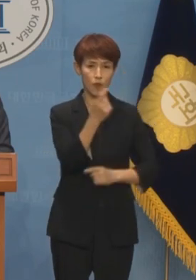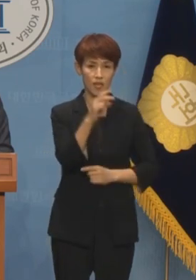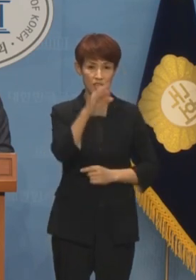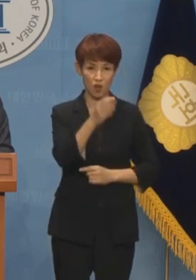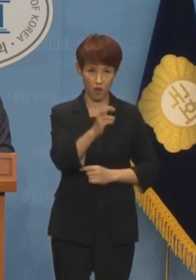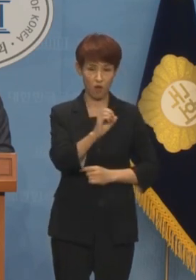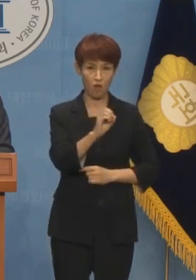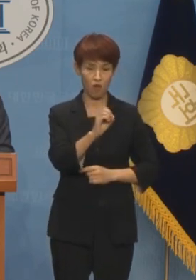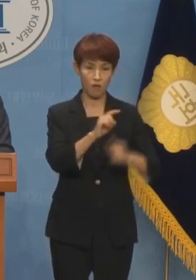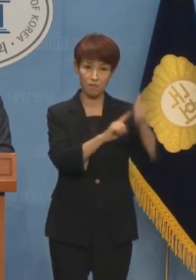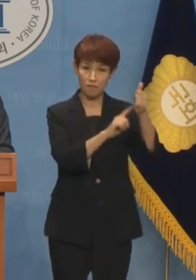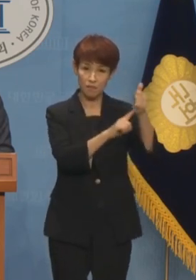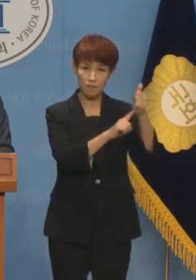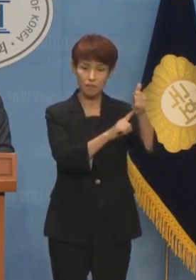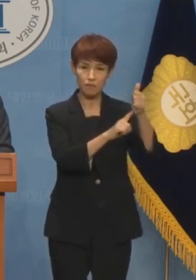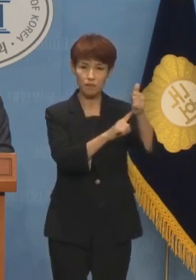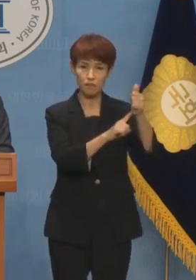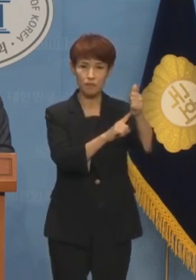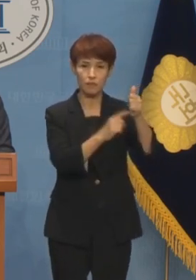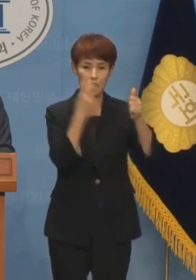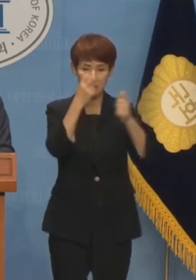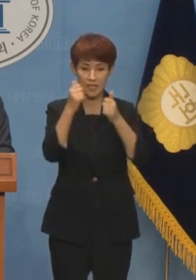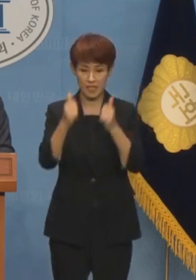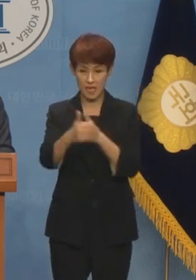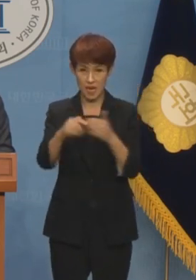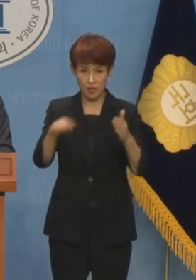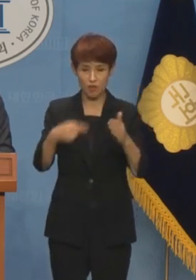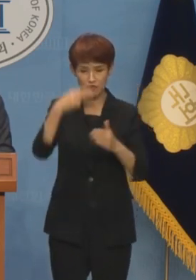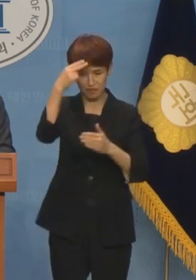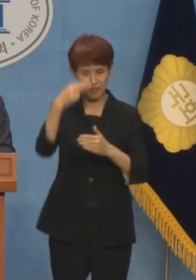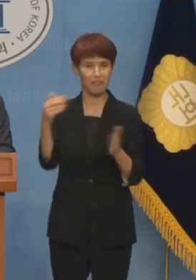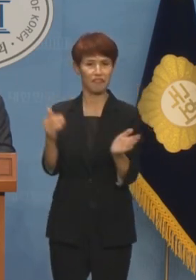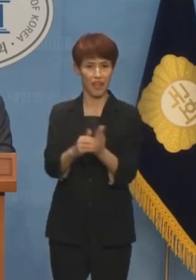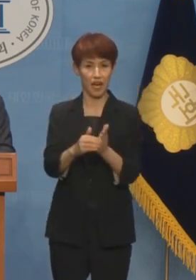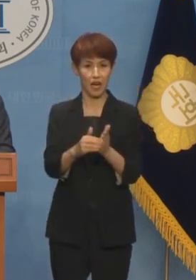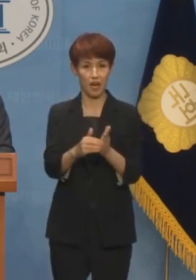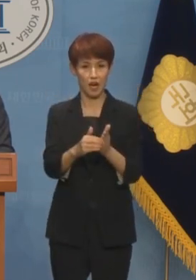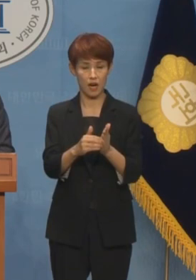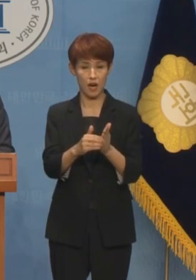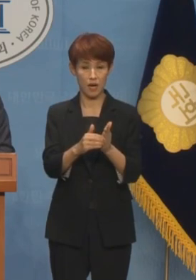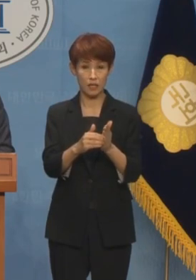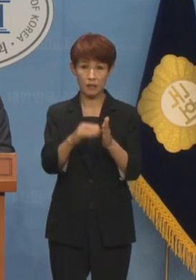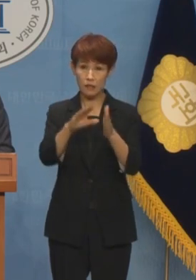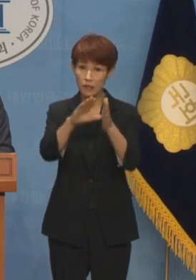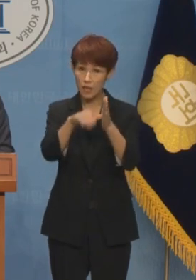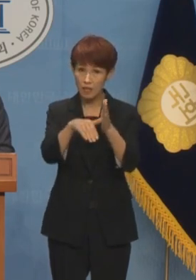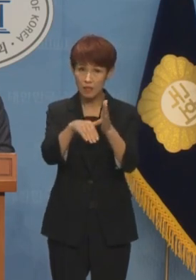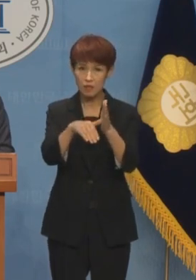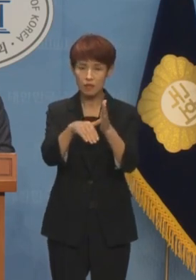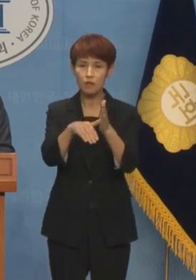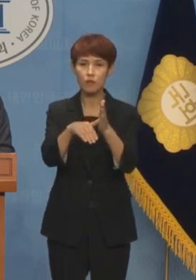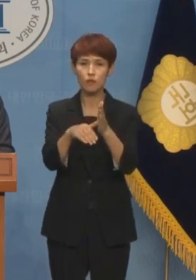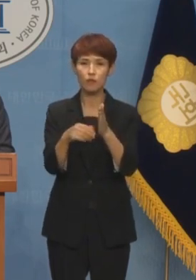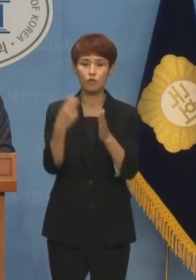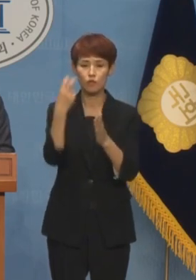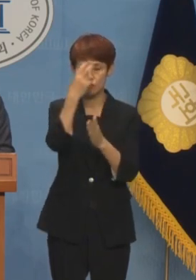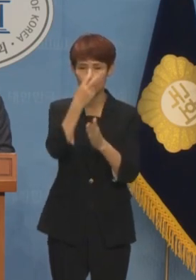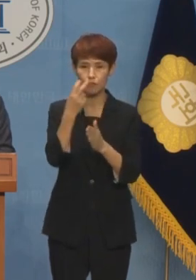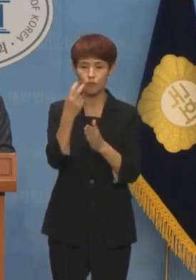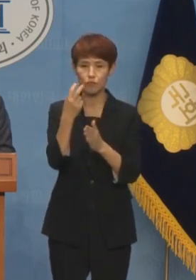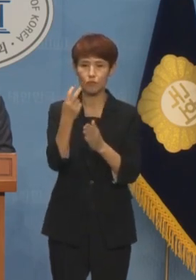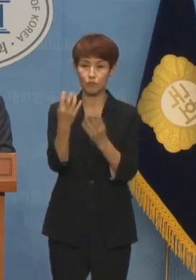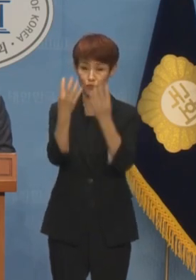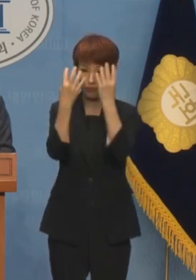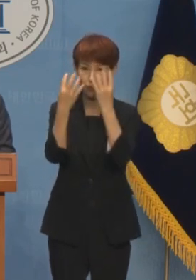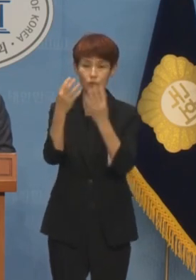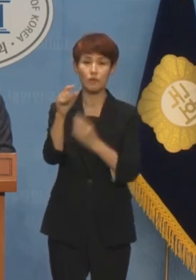부지사 측이 수원지검 검사실에서 음주했다고 주장하는 일시에는 수원지검 구치감이나